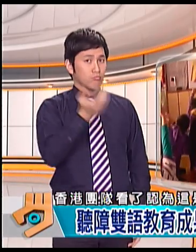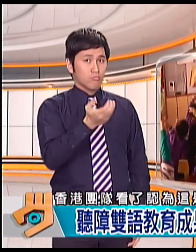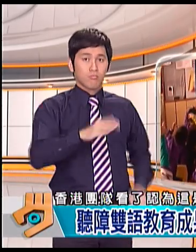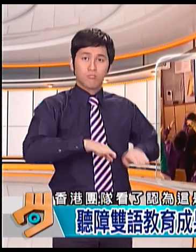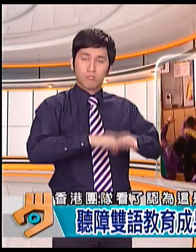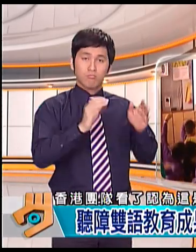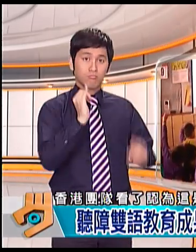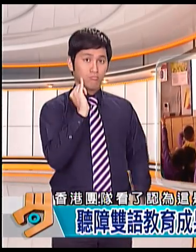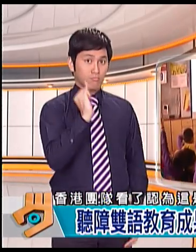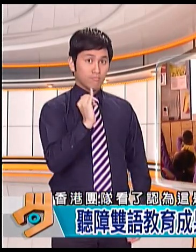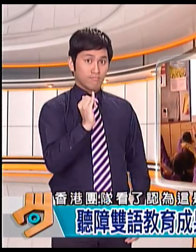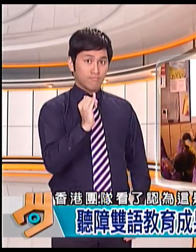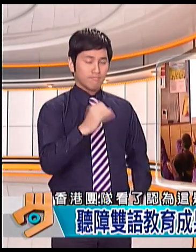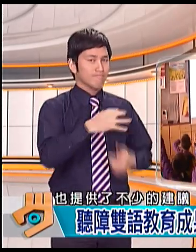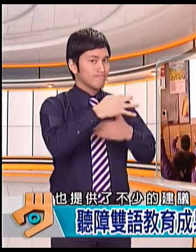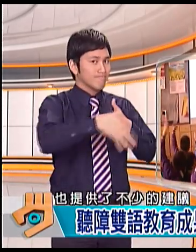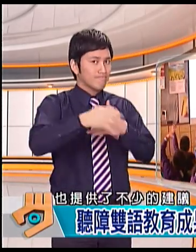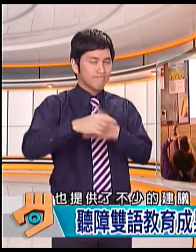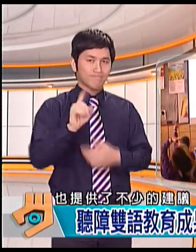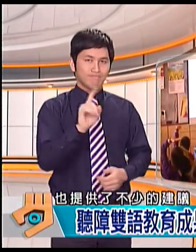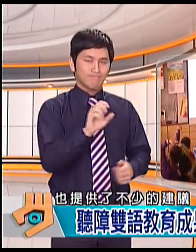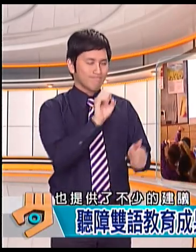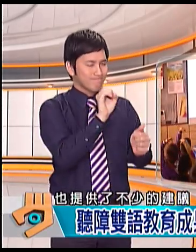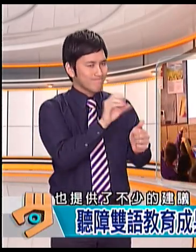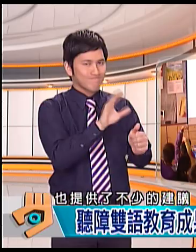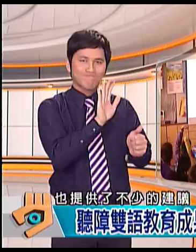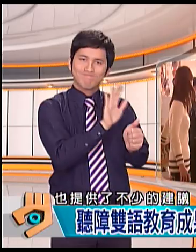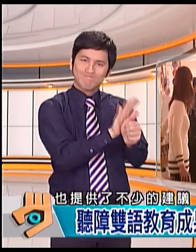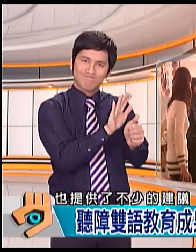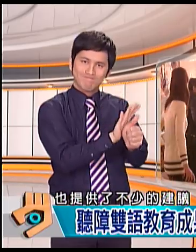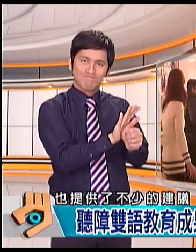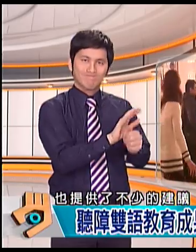很好的起步，也提供了不少的建议。